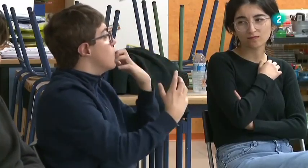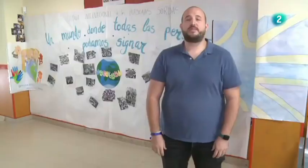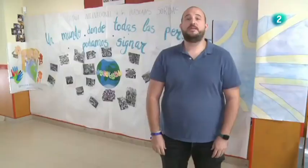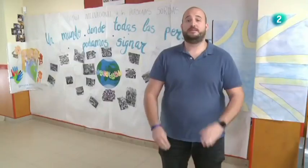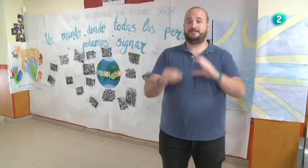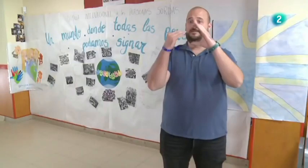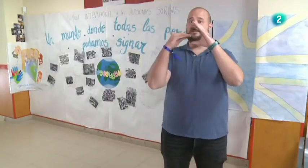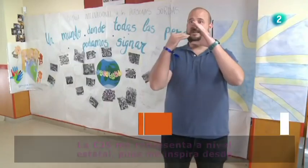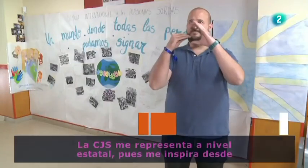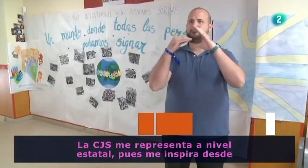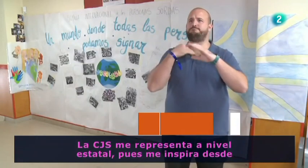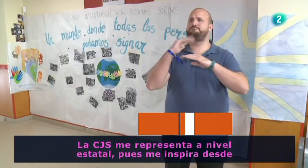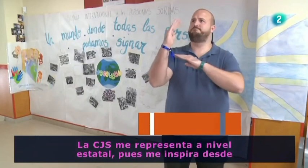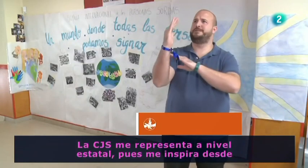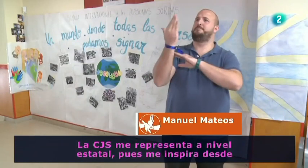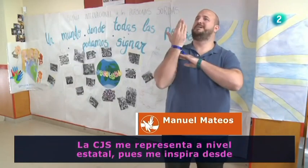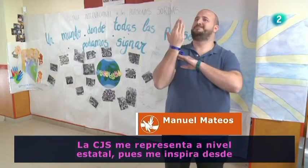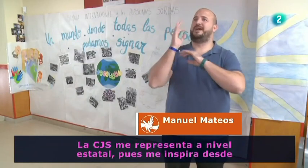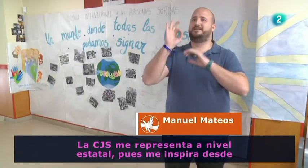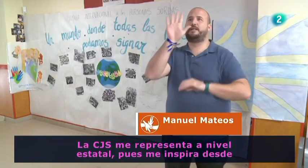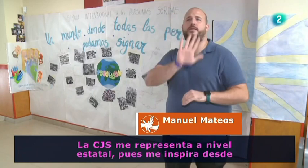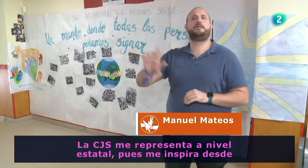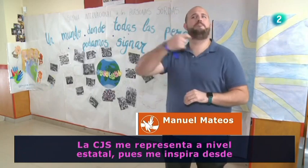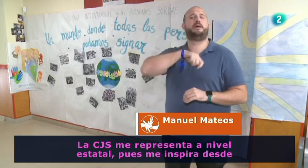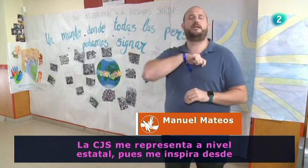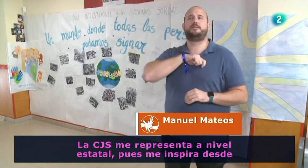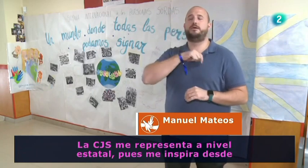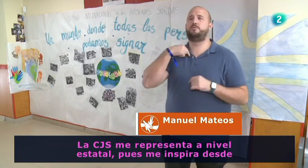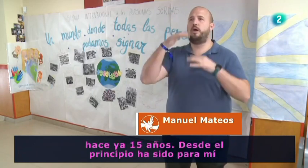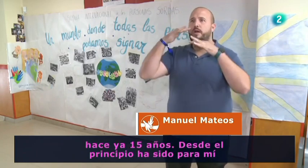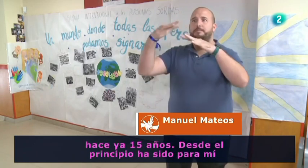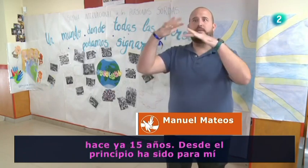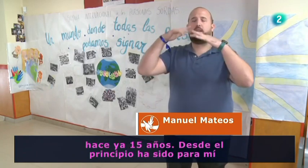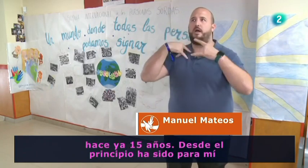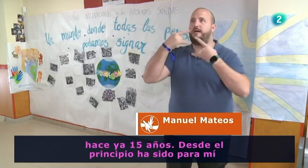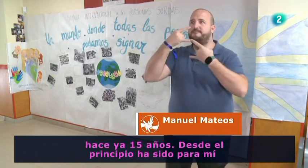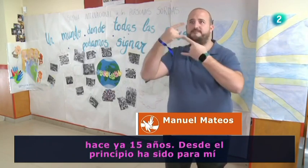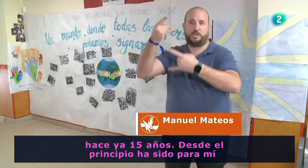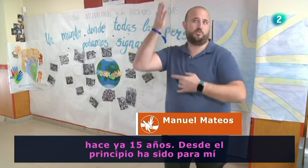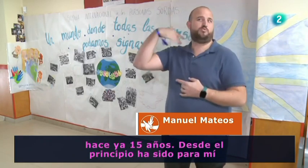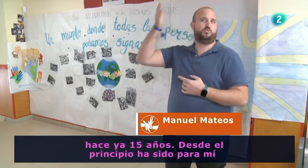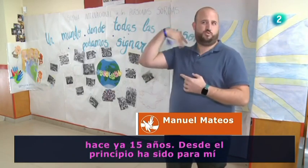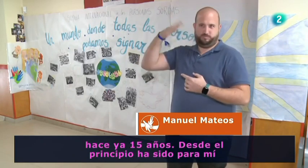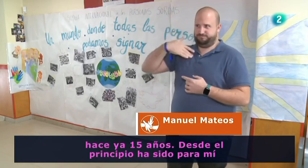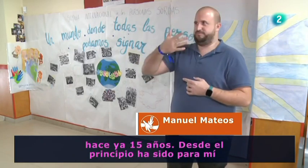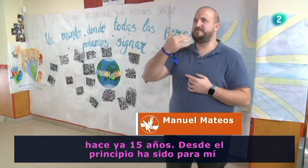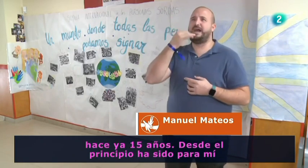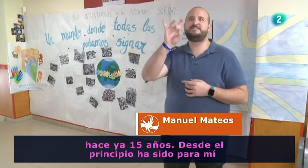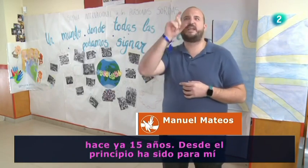La CJS me representa a nivel estatal, pues me inspira desde hace ya 15 años. Desde el principio ha sido para mí un